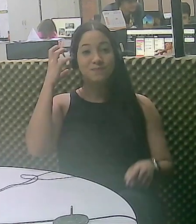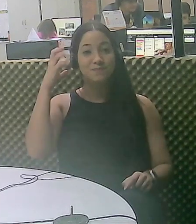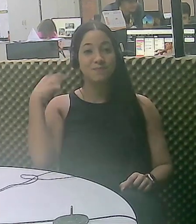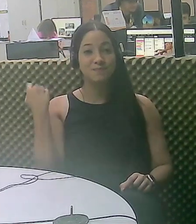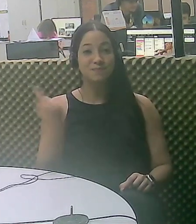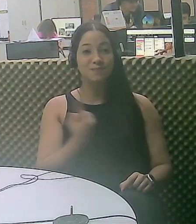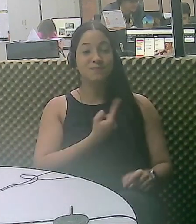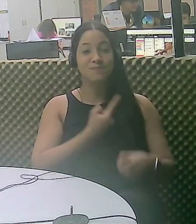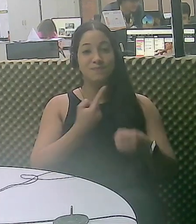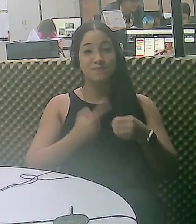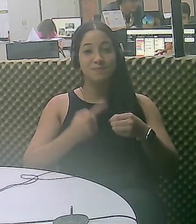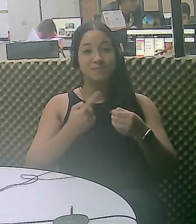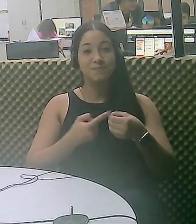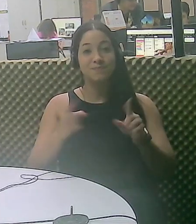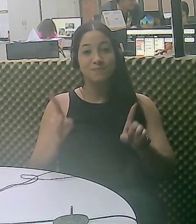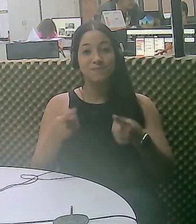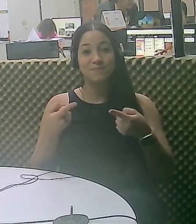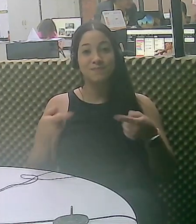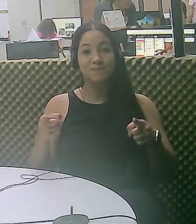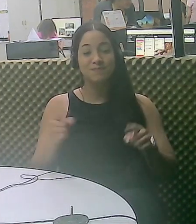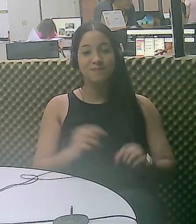Rádio Nossa Cidade.